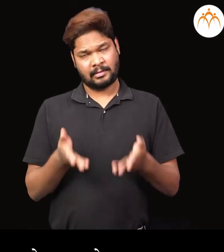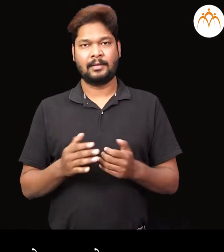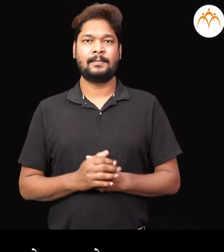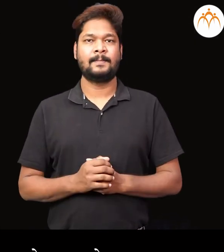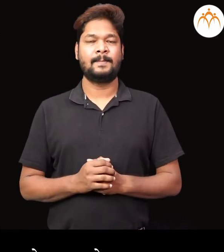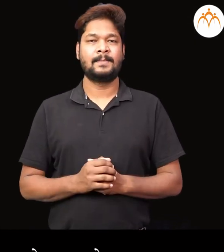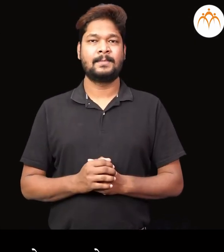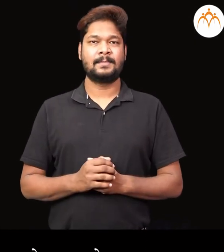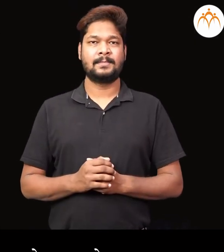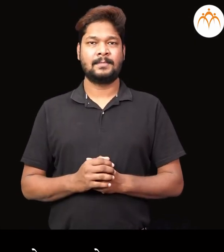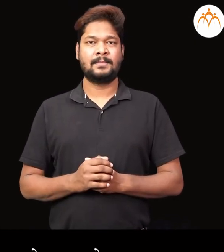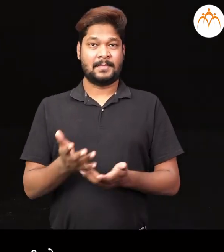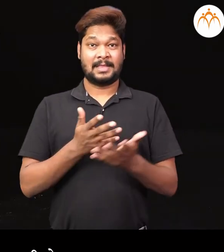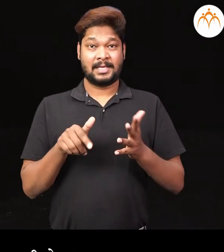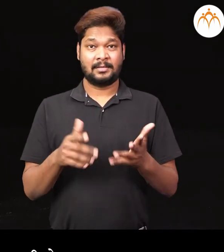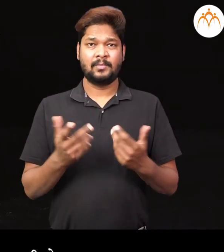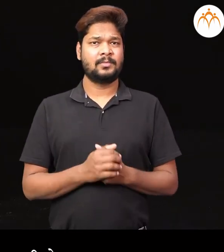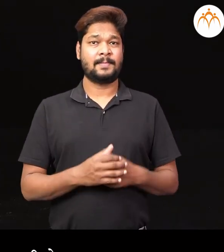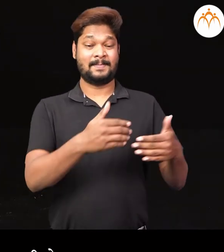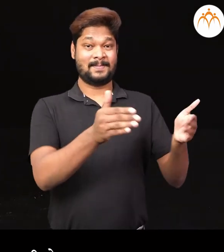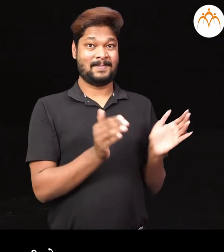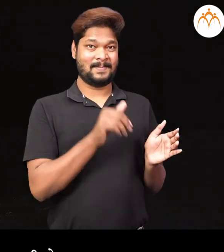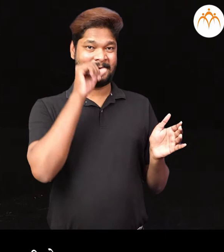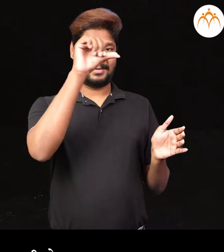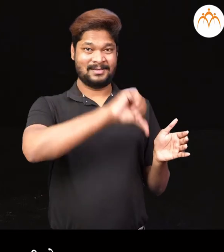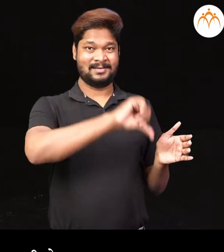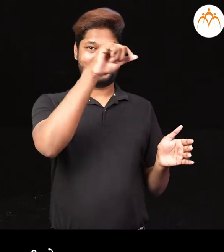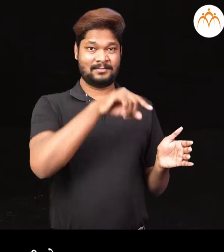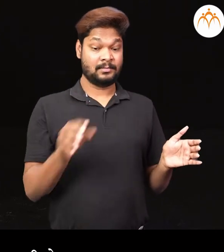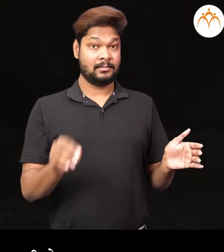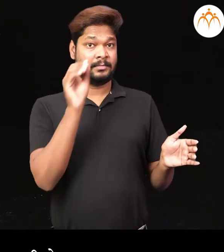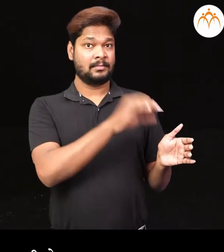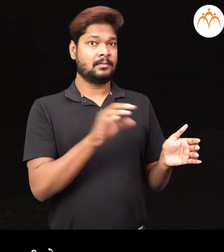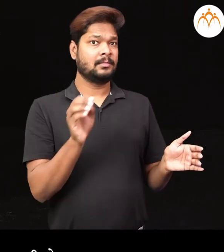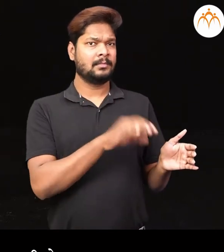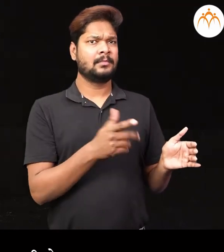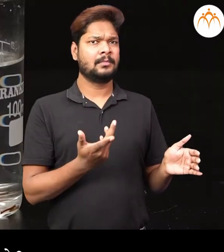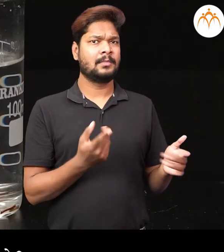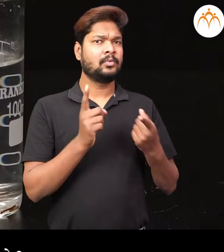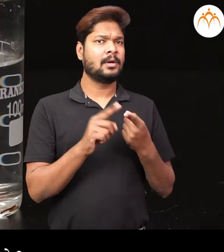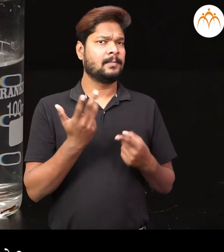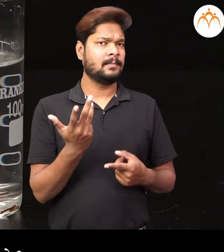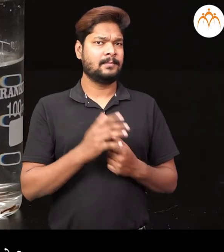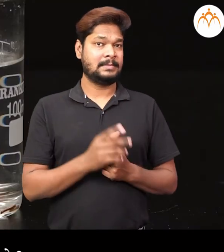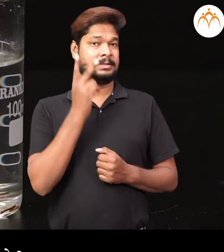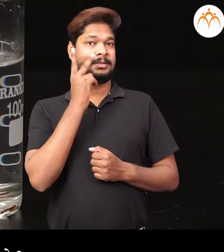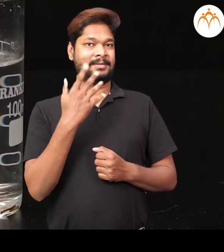वस्तू धातूच्या बनलेल्या आहेत. आता ह्या वस्तू एका बाऊलमध्ये पाणी घेऊन त्यात टाकूया, काय